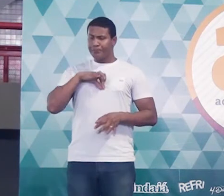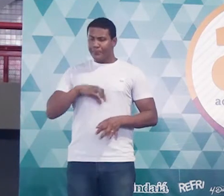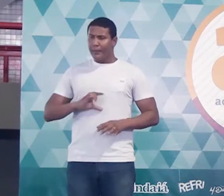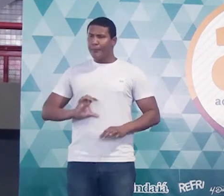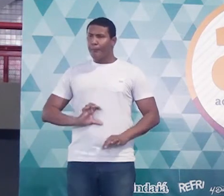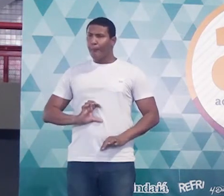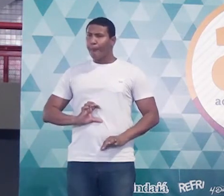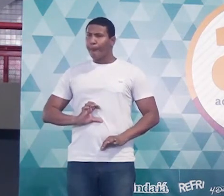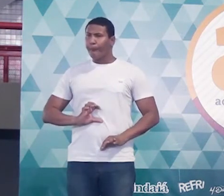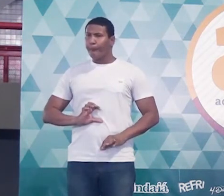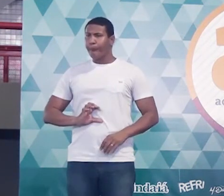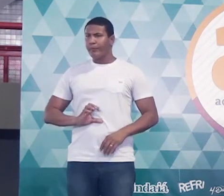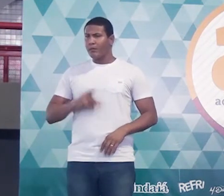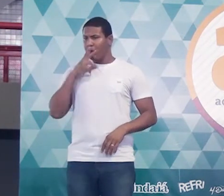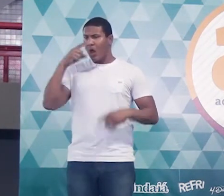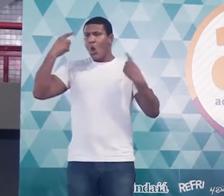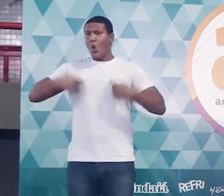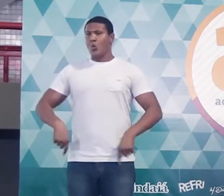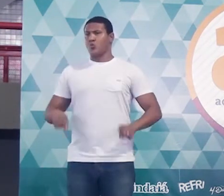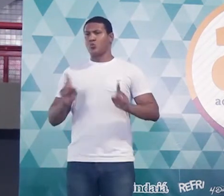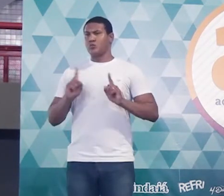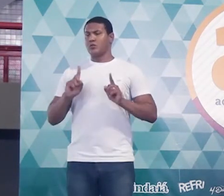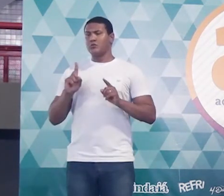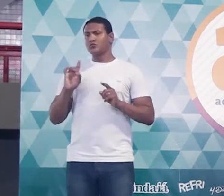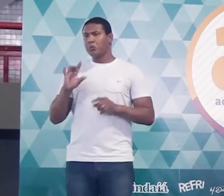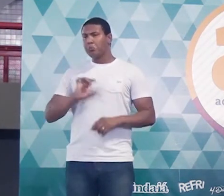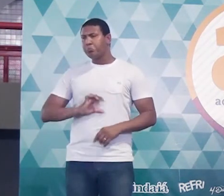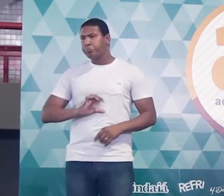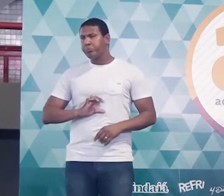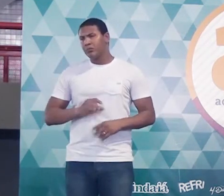Ainda bem que eu li, viu? Antes.